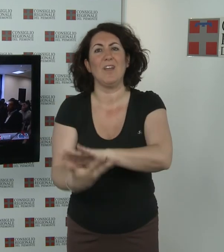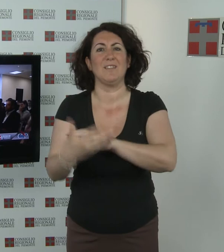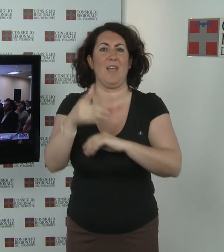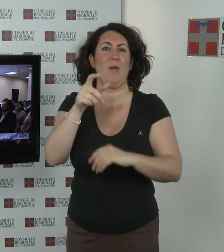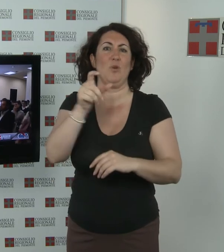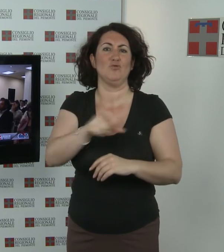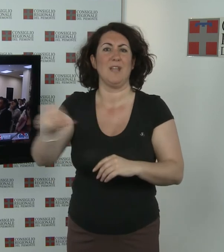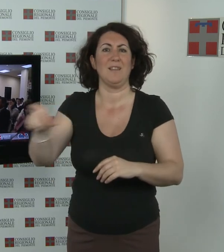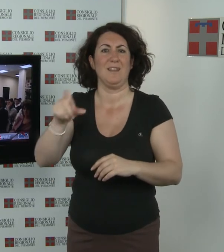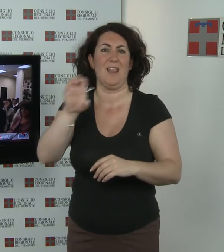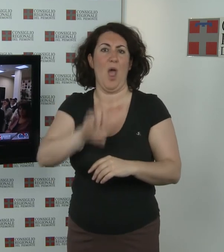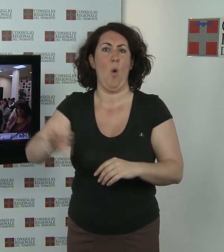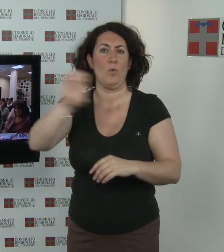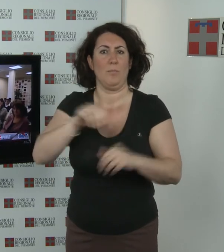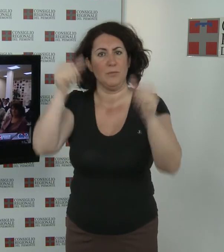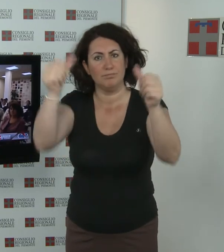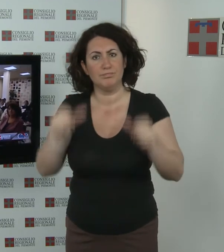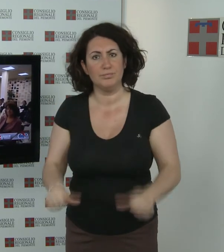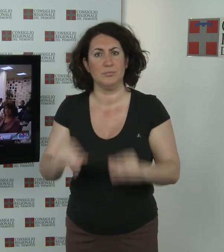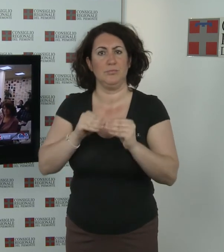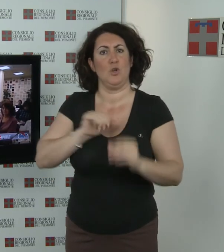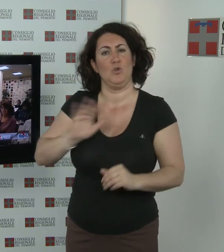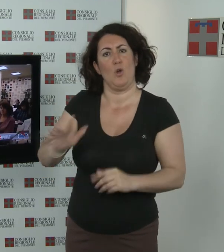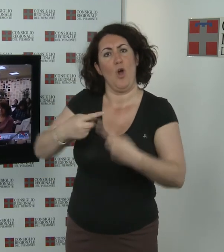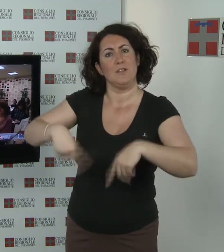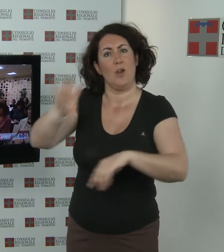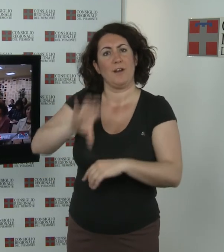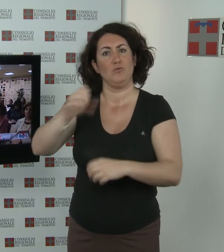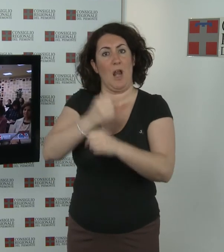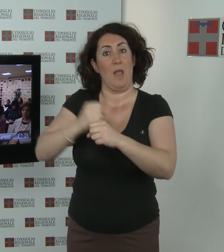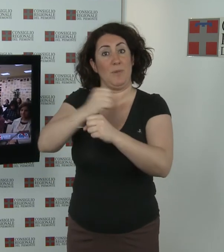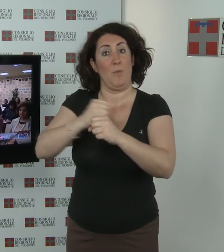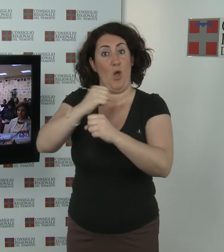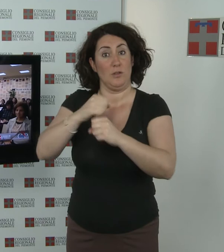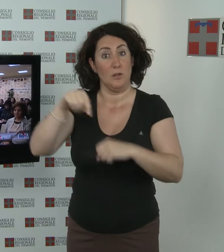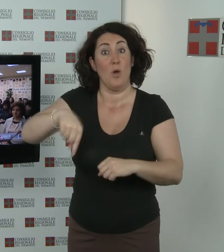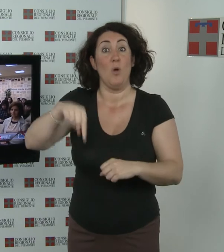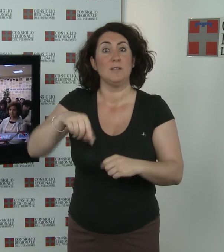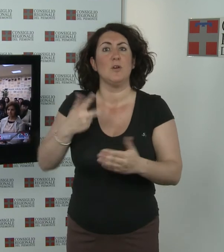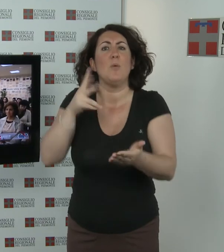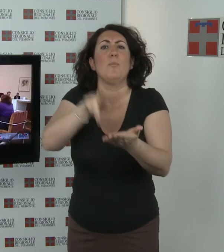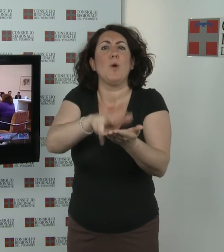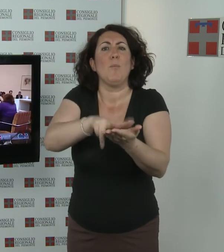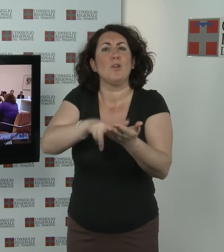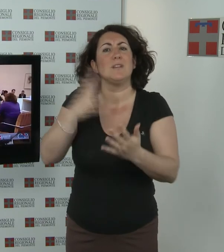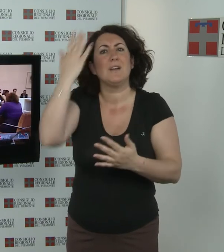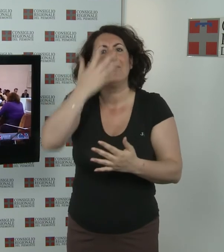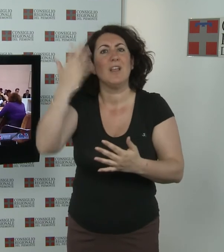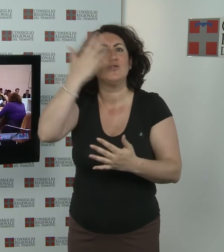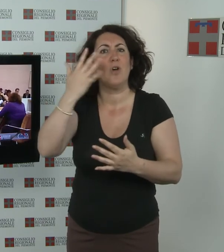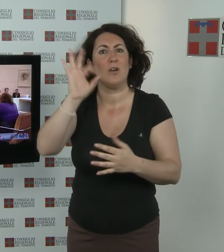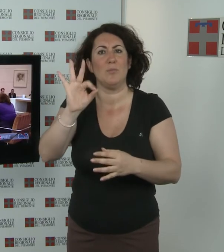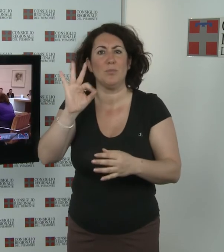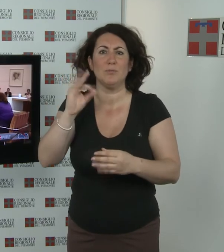europei, bandito dal Consiglio regionale del Piemonte. Quest'anno le proposte di riflessione vertevano sull'Unione Europea e sui rapporti tra l'Europa